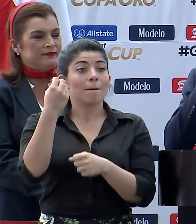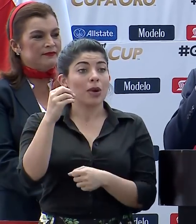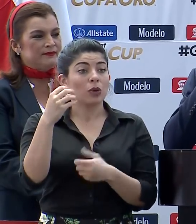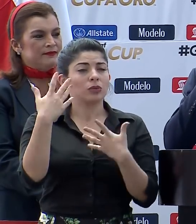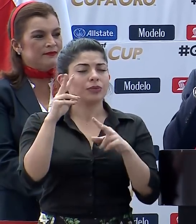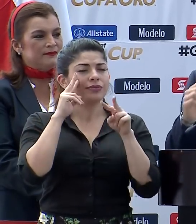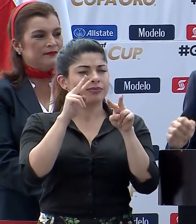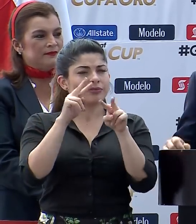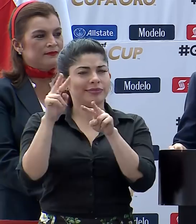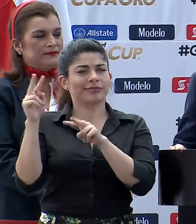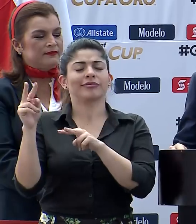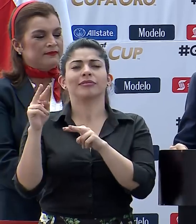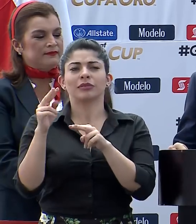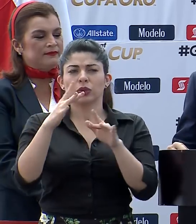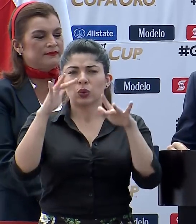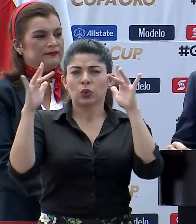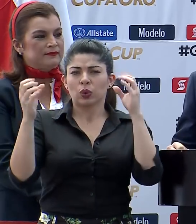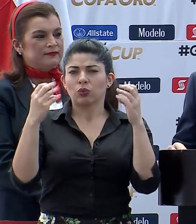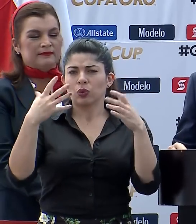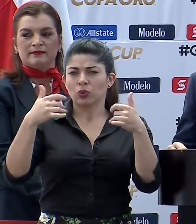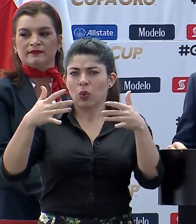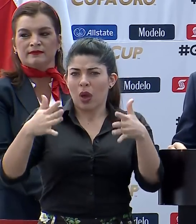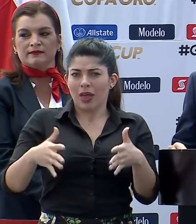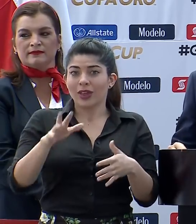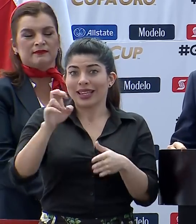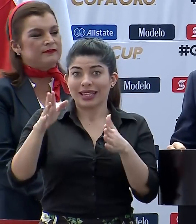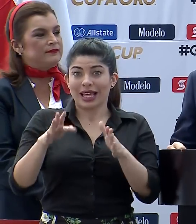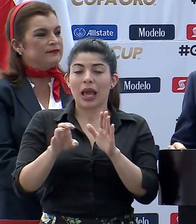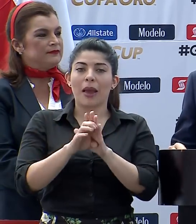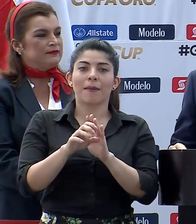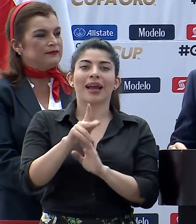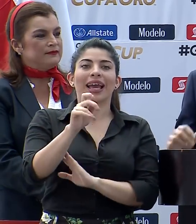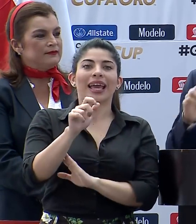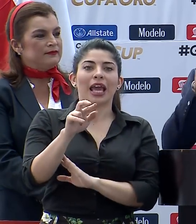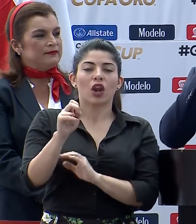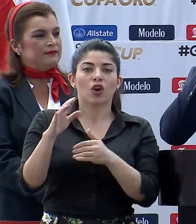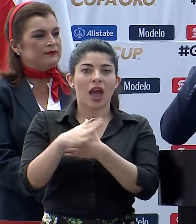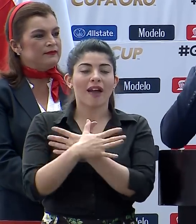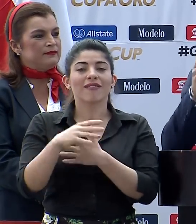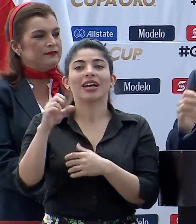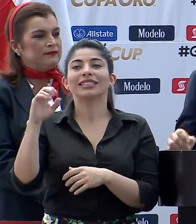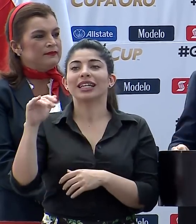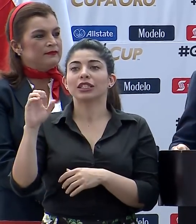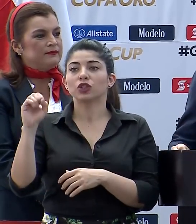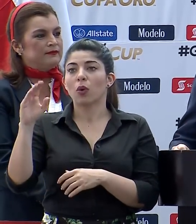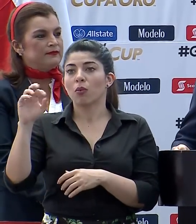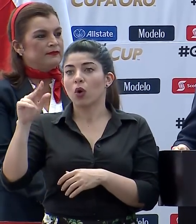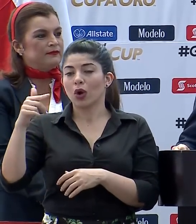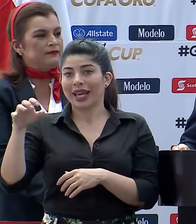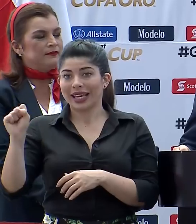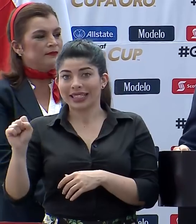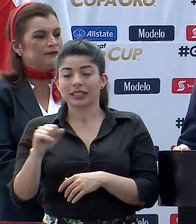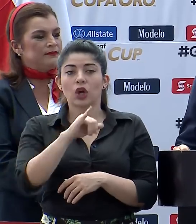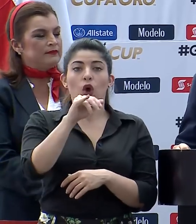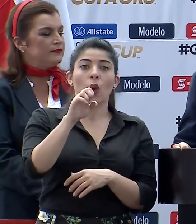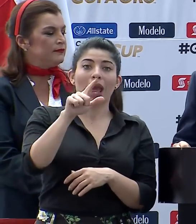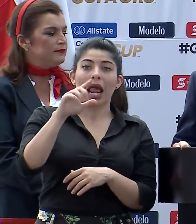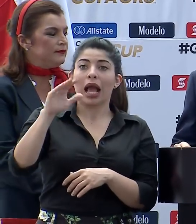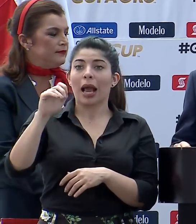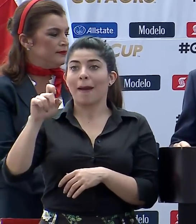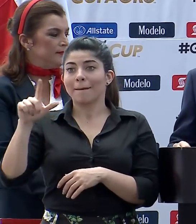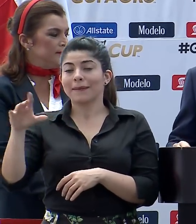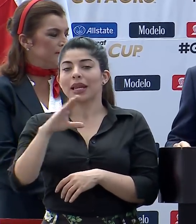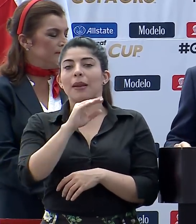hemos visto brillar a grandes figuras compticas como Keylor Navas, Celso Borges, Joel Campbell y Brian